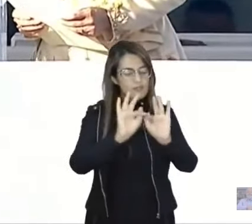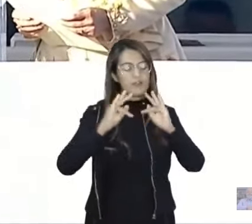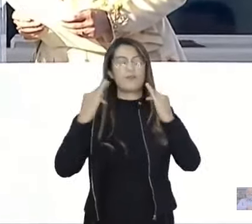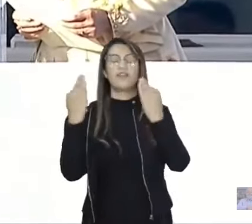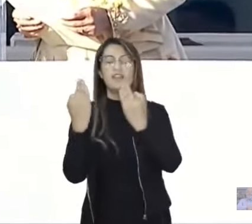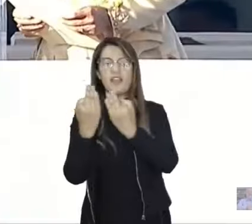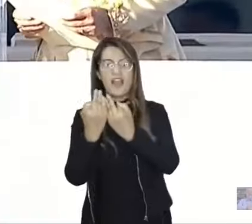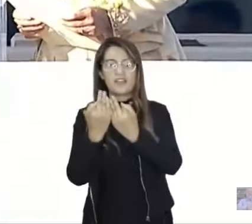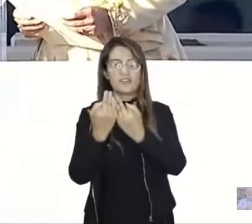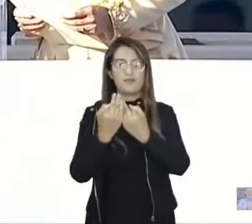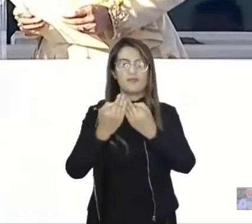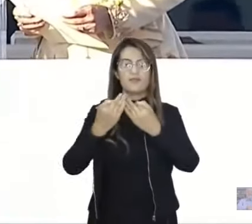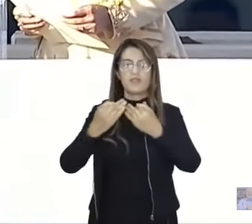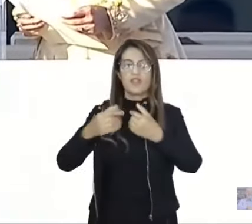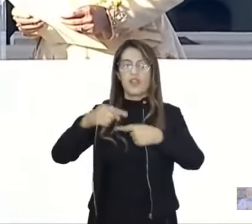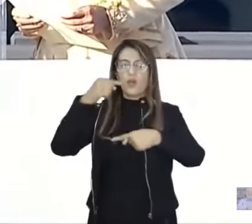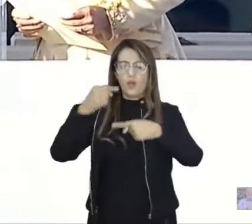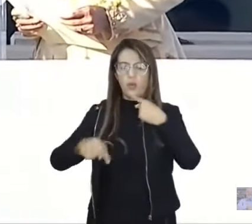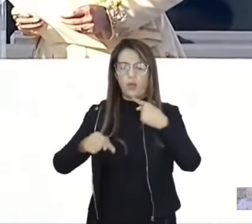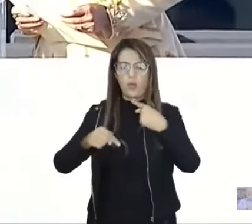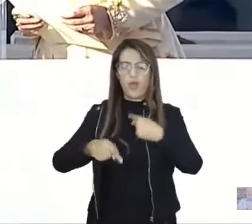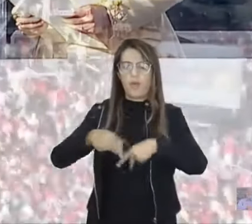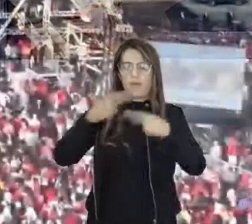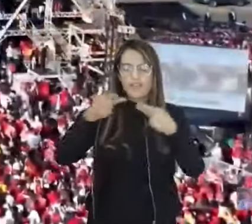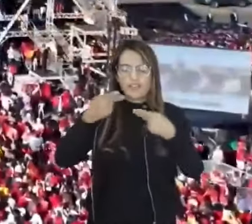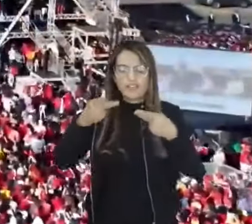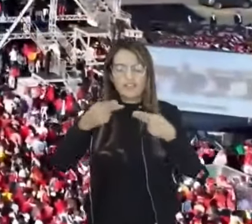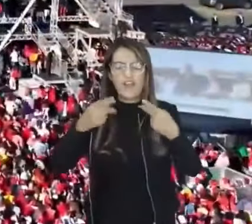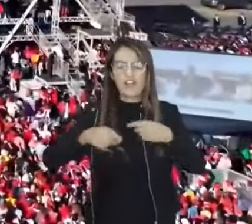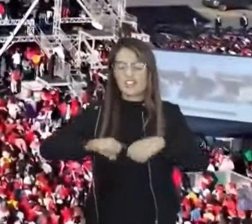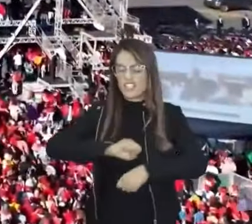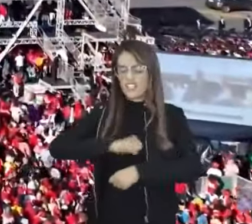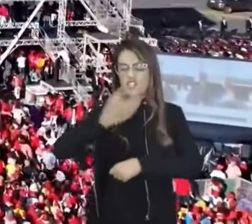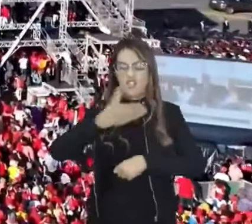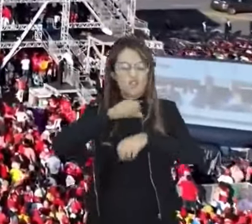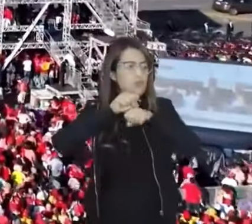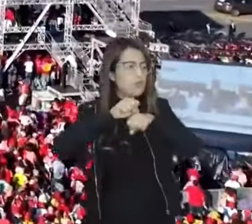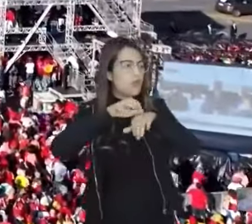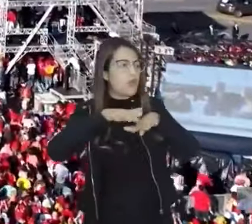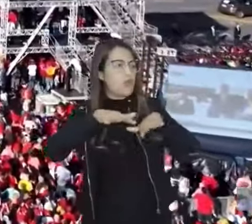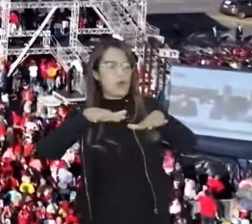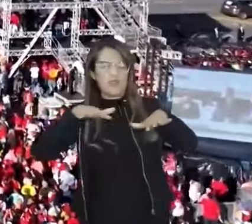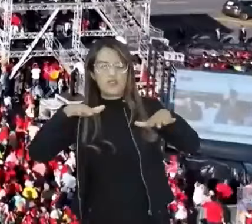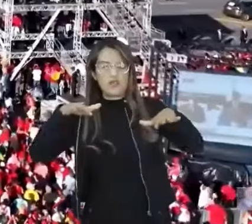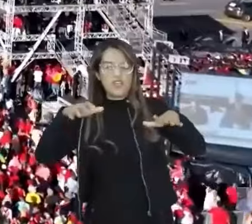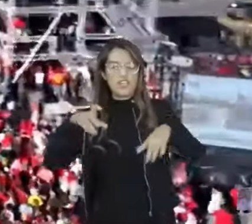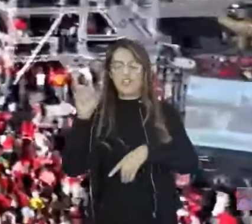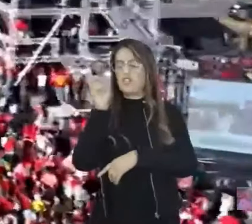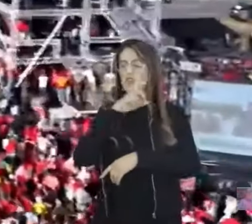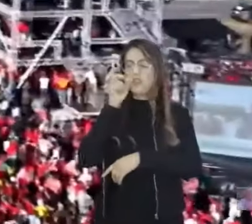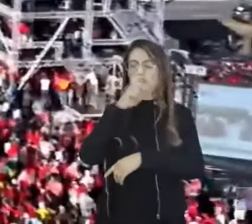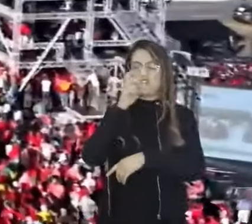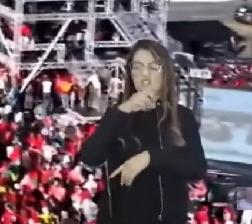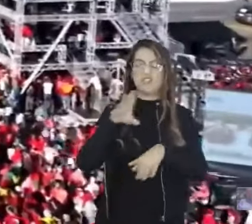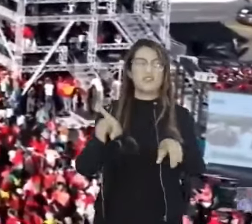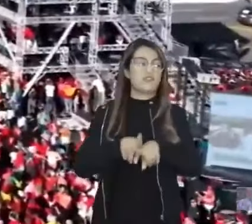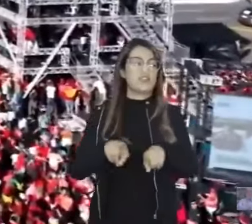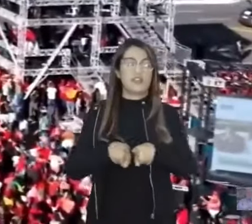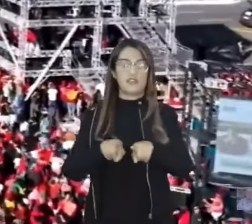pelo discurso de ódio e pela disseminação de tantas mentiras. Chega de